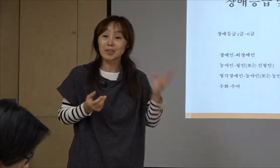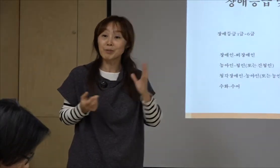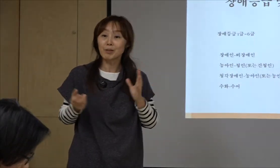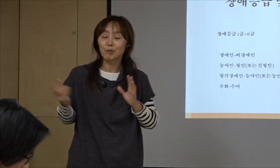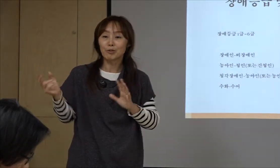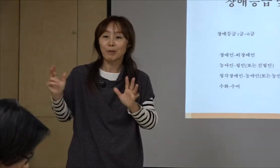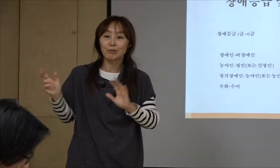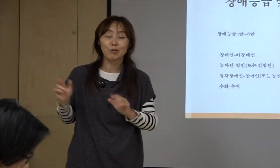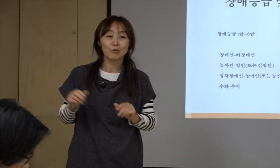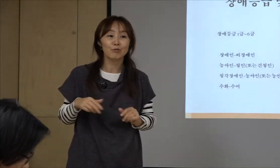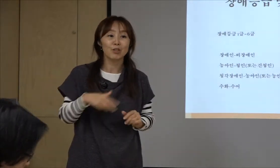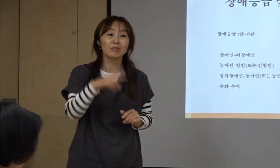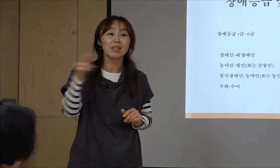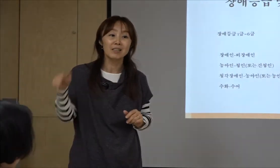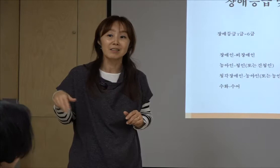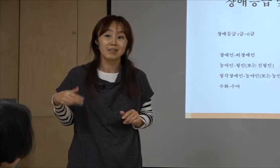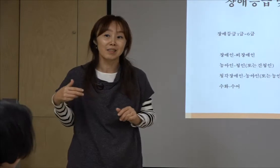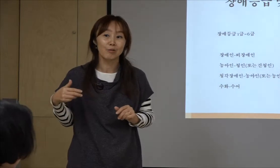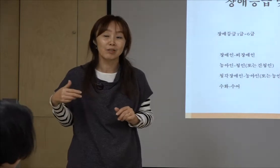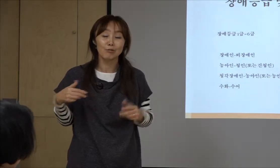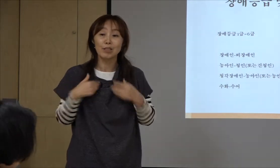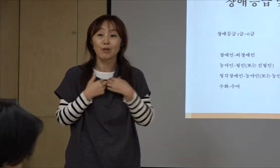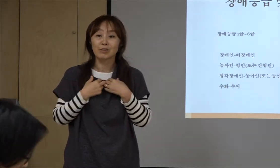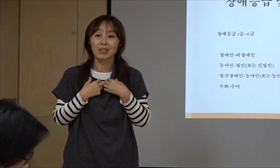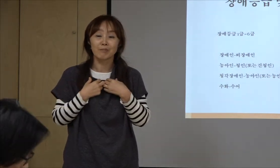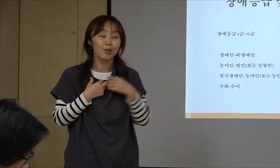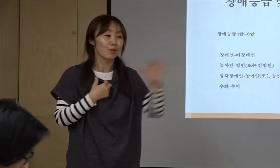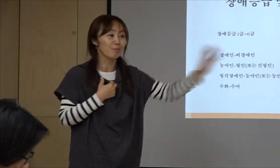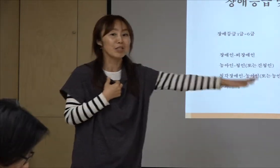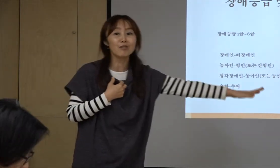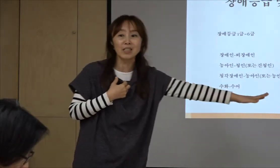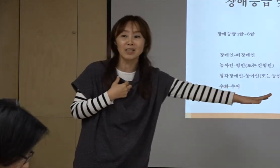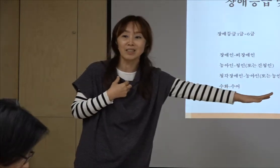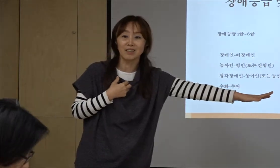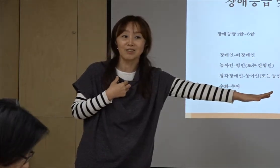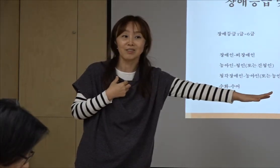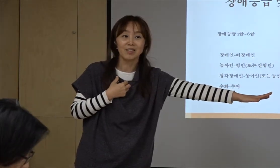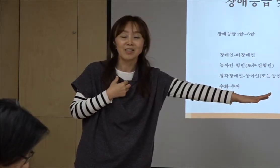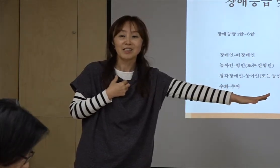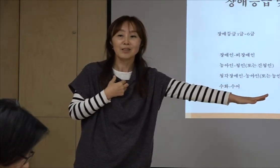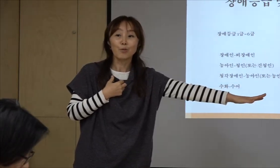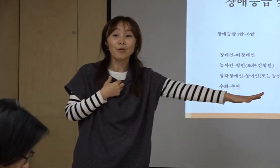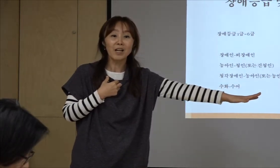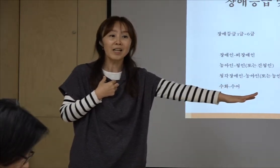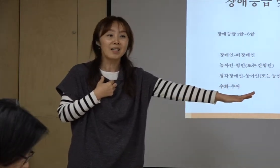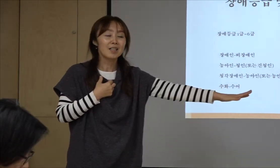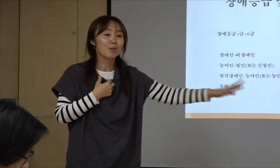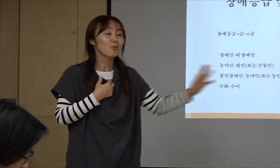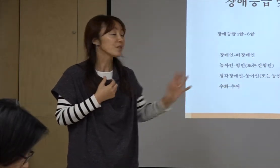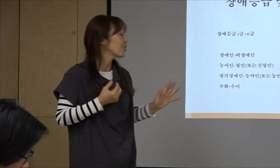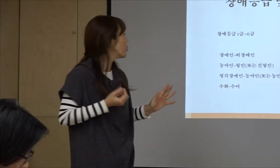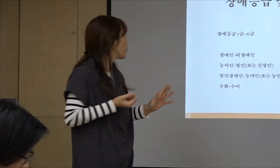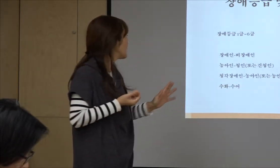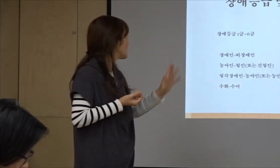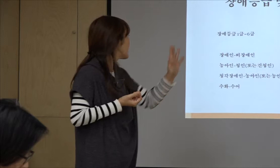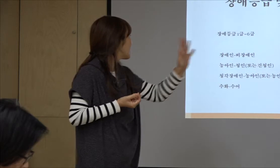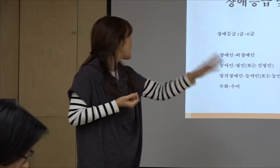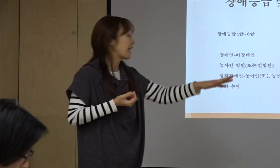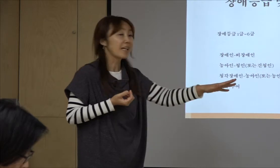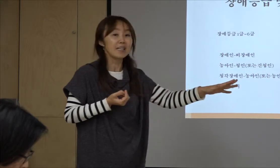TV나 뭐 이런 데 봐줘요. 뭐 정상인들 이렇게 나오는데, 우리가 정상인이면 여기 비정상인이에요. 그러니까 용어가, 공식적인 용어는